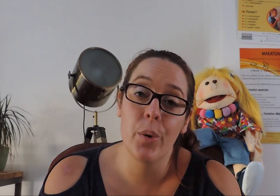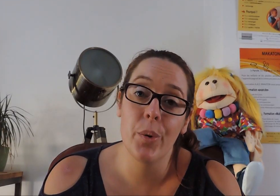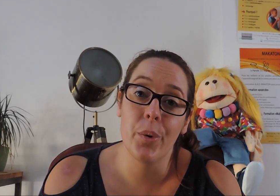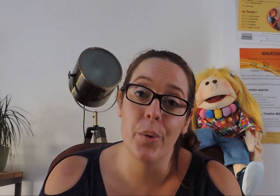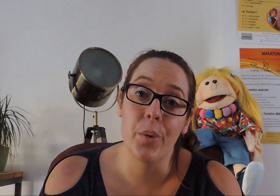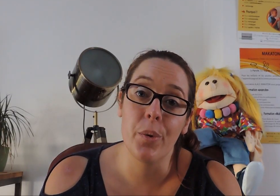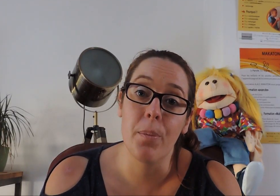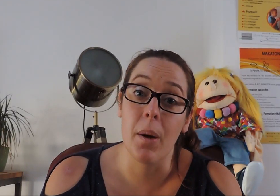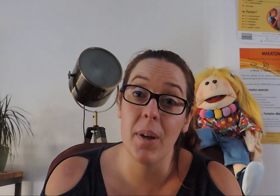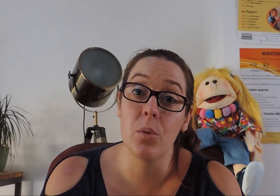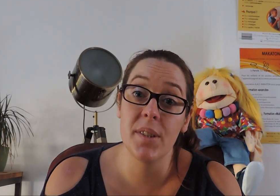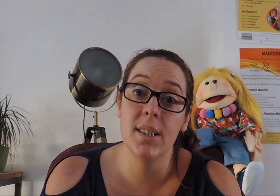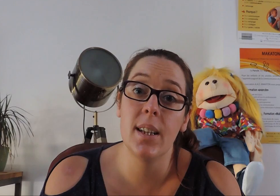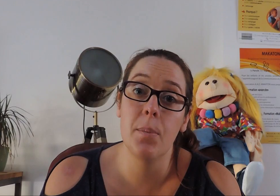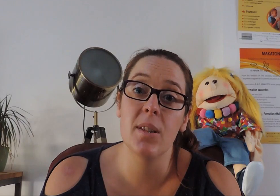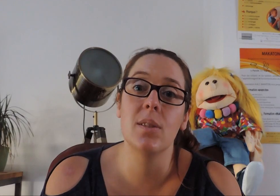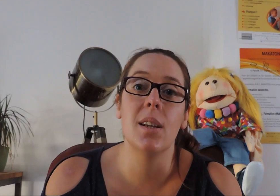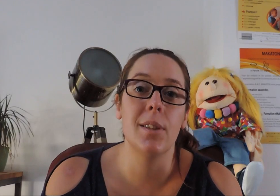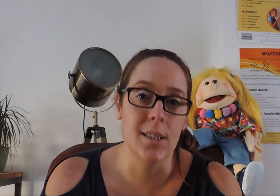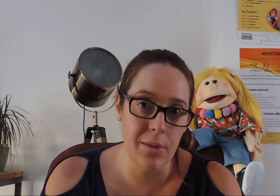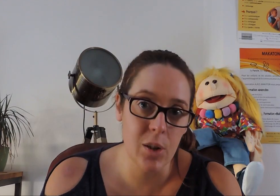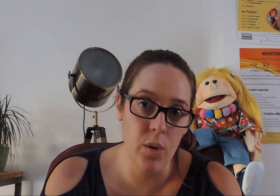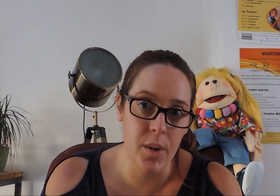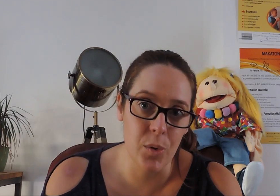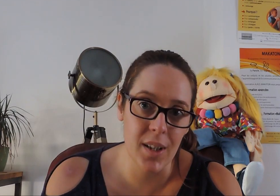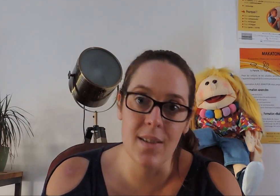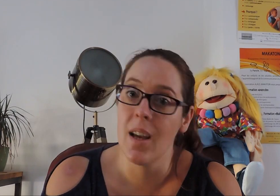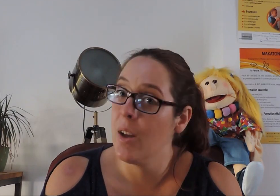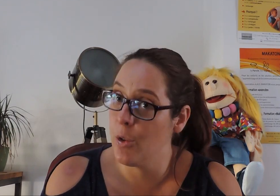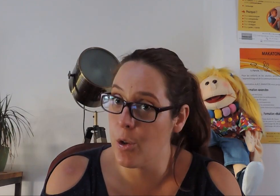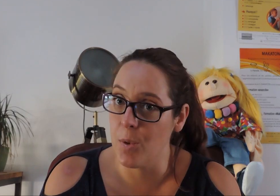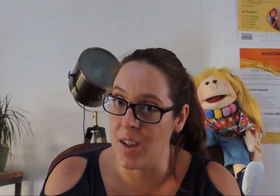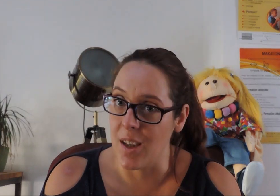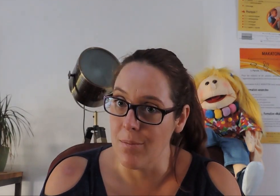permettre aussi à des personnes qui avaient des difficultés motrices de communiquer